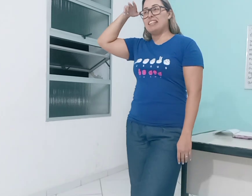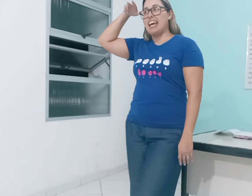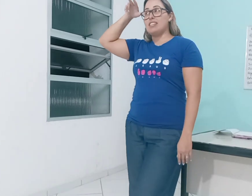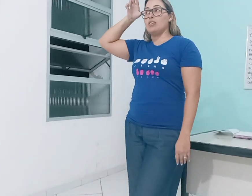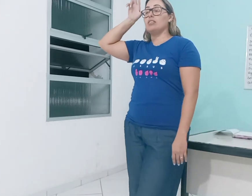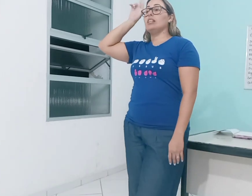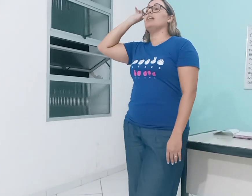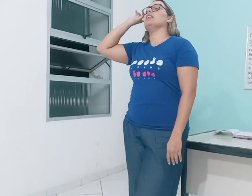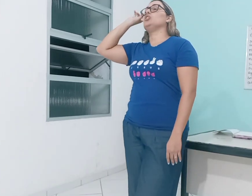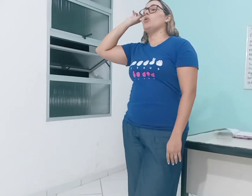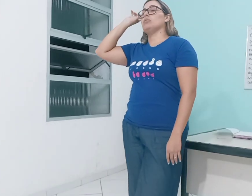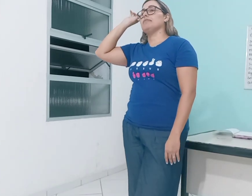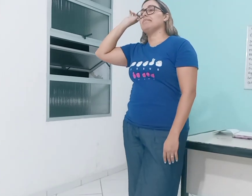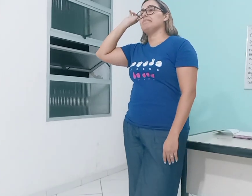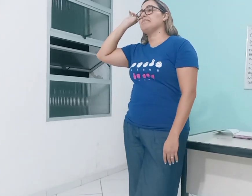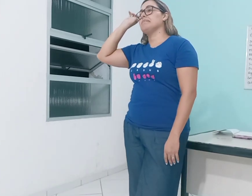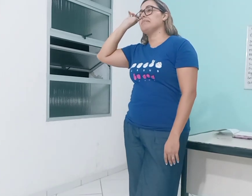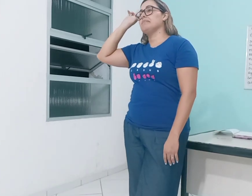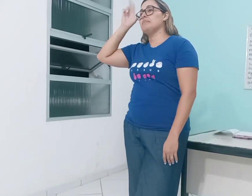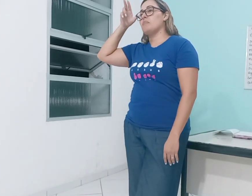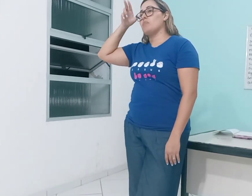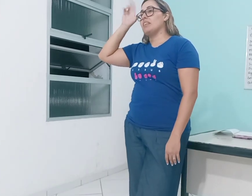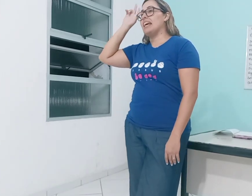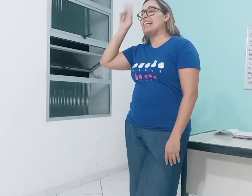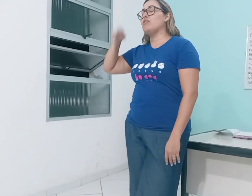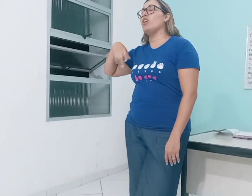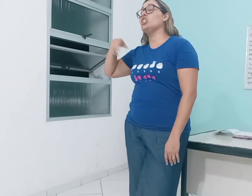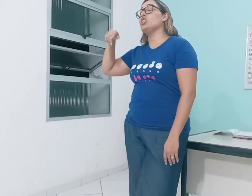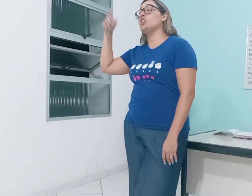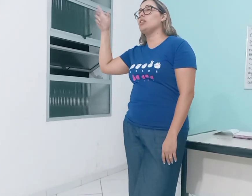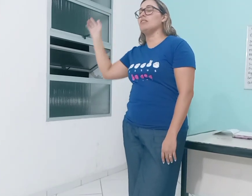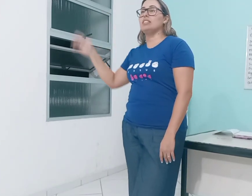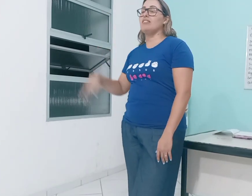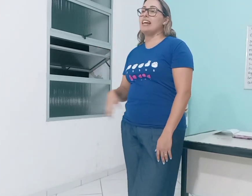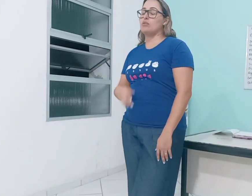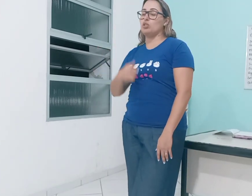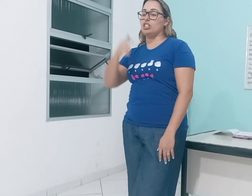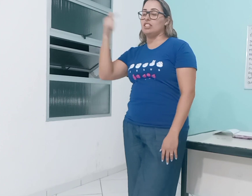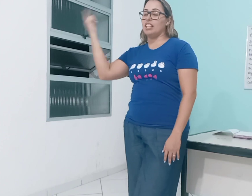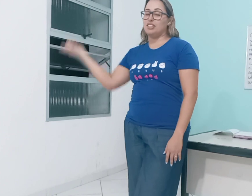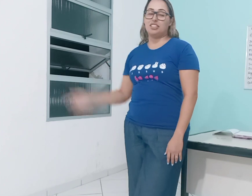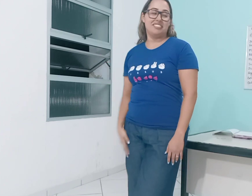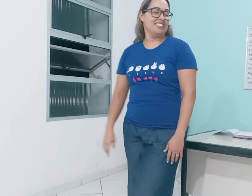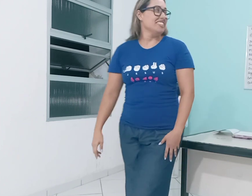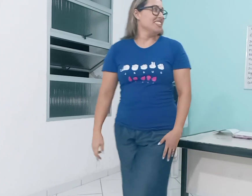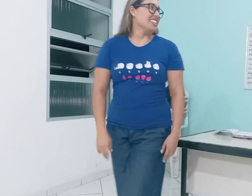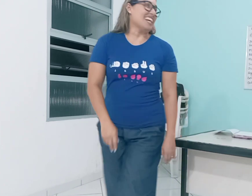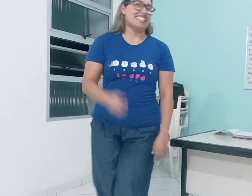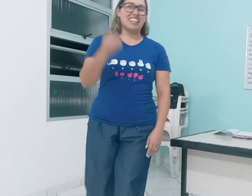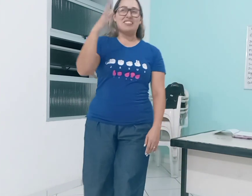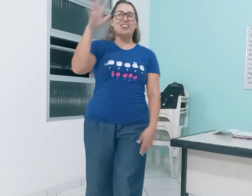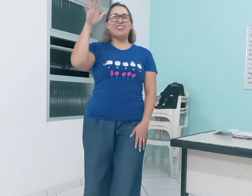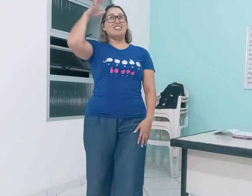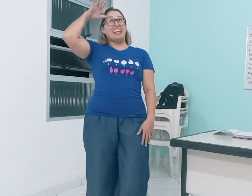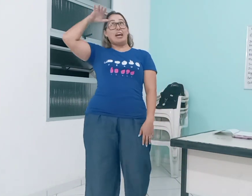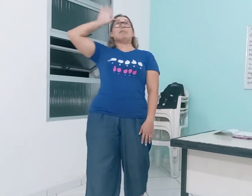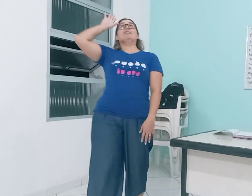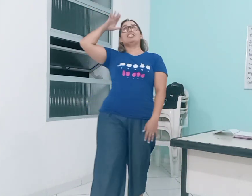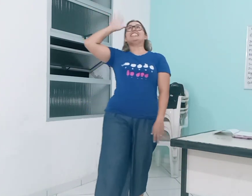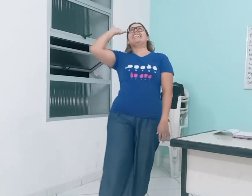trás, ó. Anteontem. Né? Aí se for anteontem, você faz isso, gente. Aí daqui a pouco não vai caber um monte de dedo